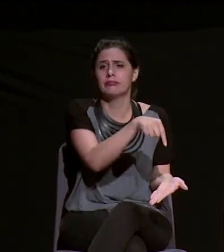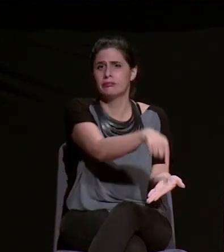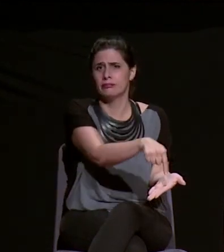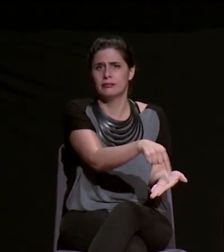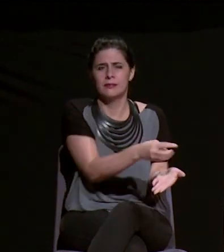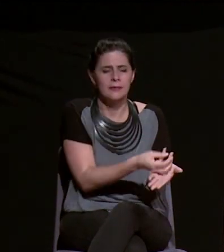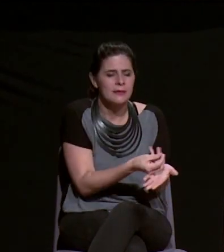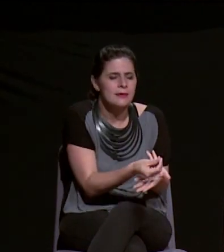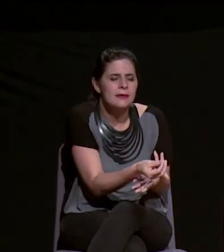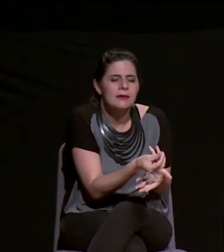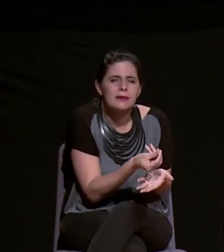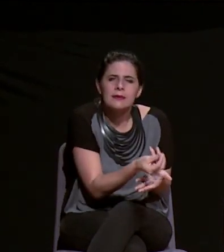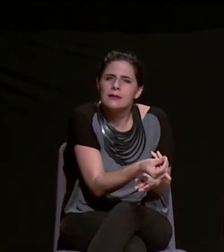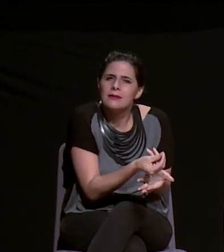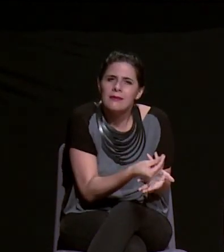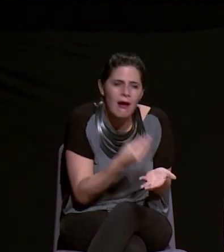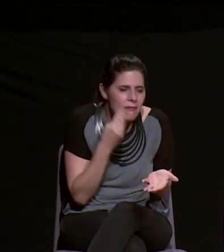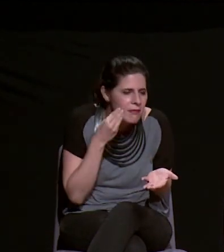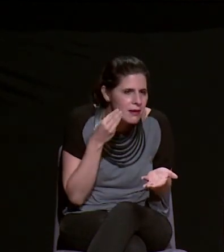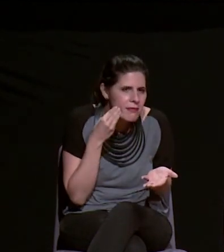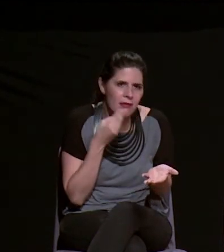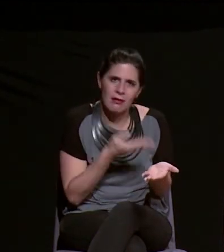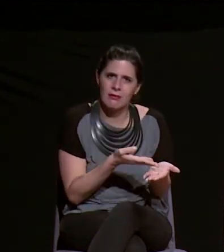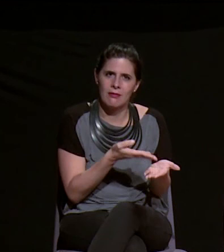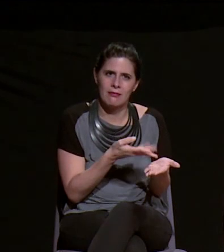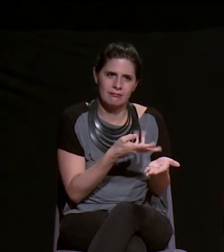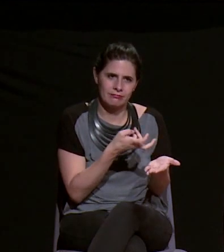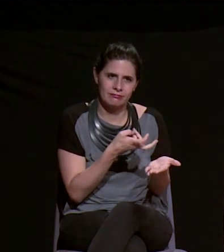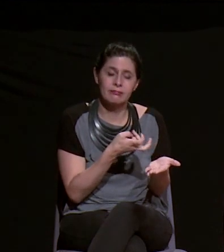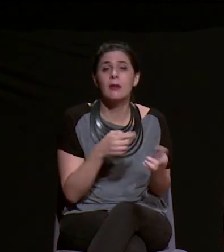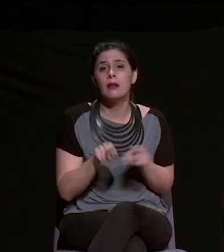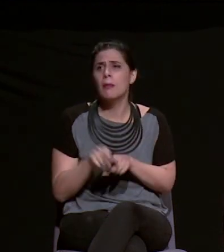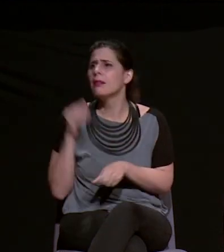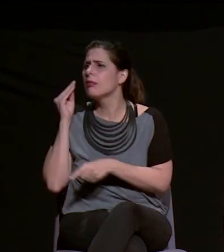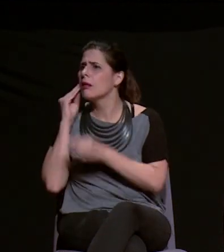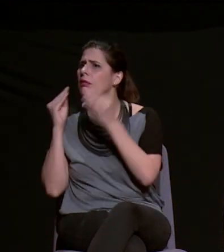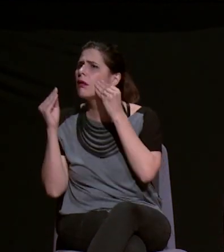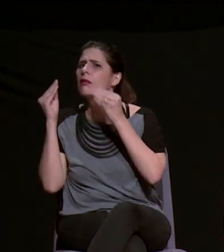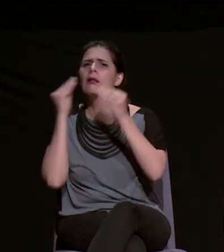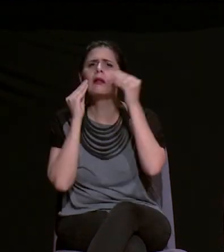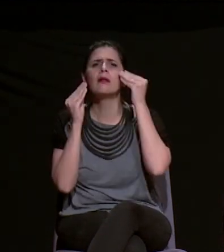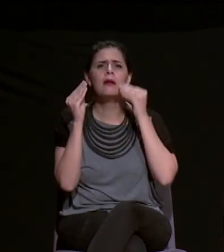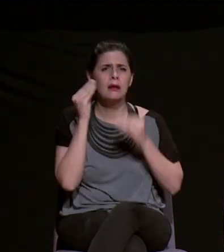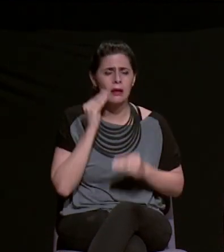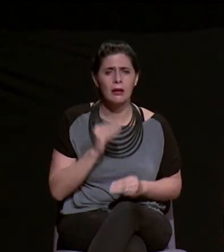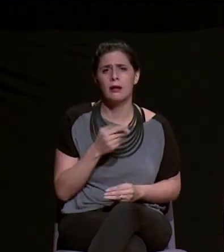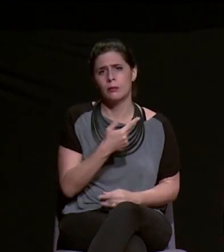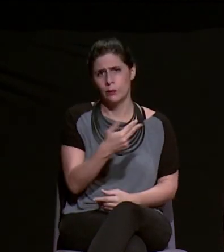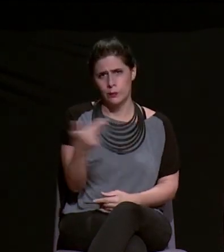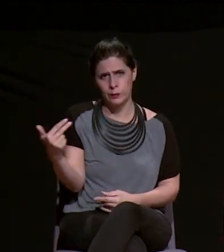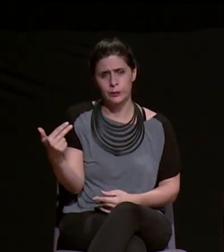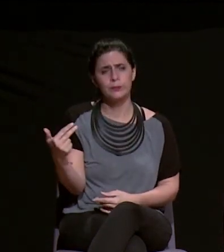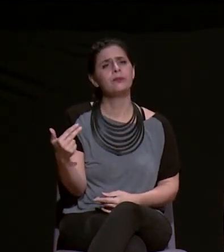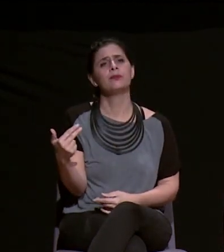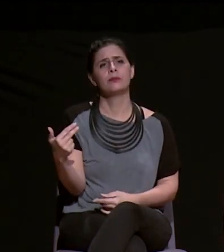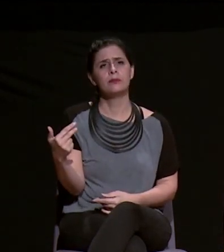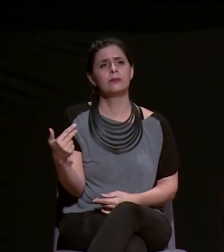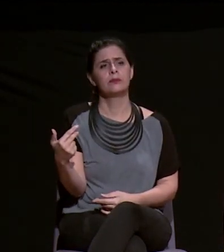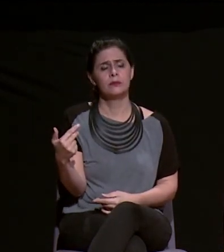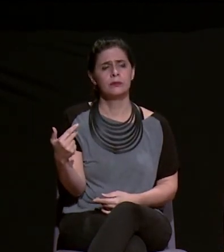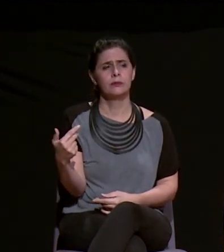mais experimentador, foi também uma das coisas que ficou durante o processo, ou durante a fala, e o